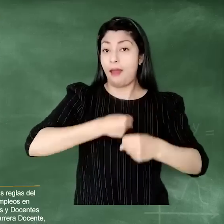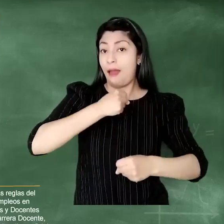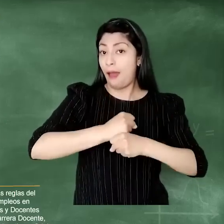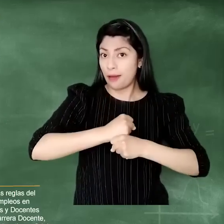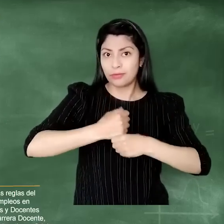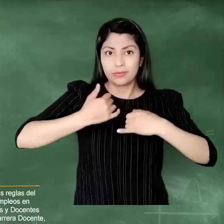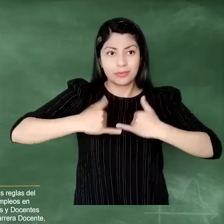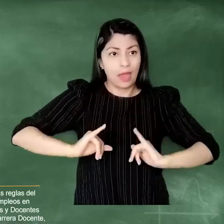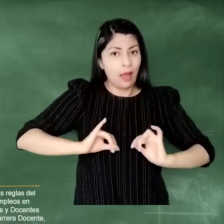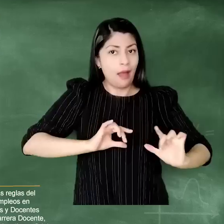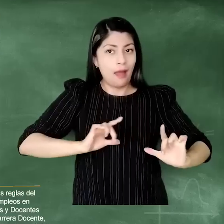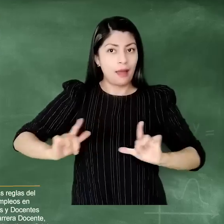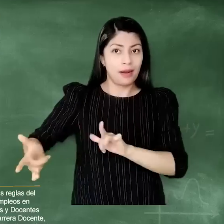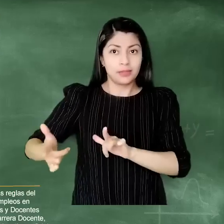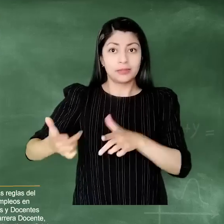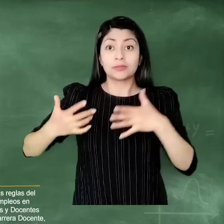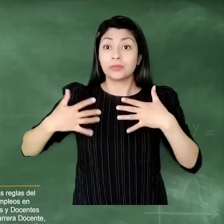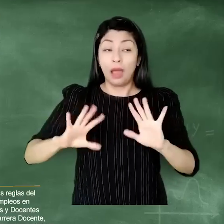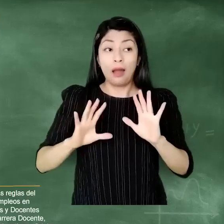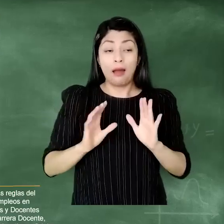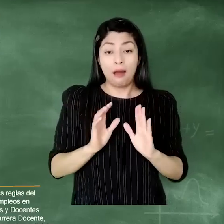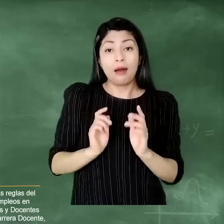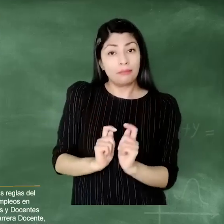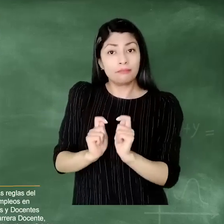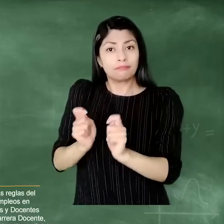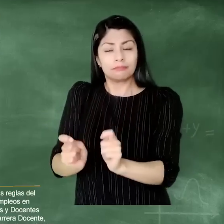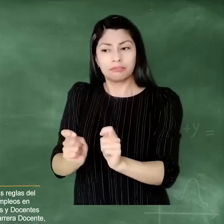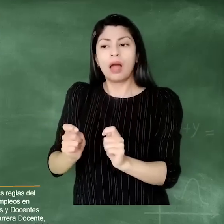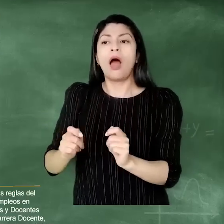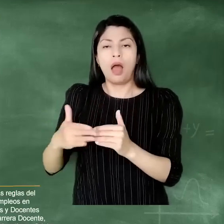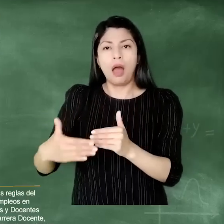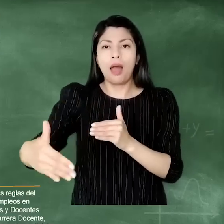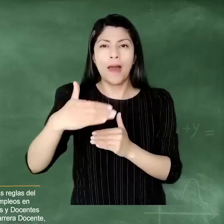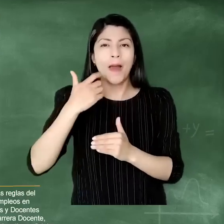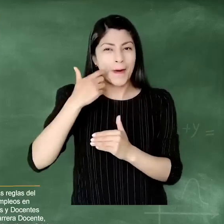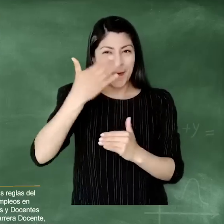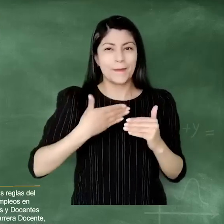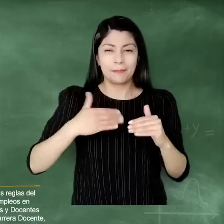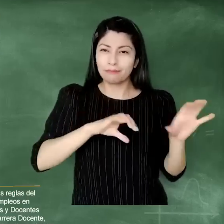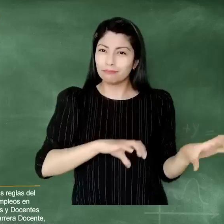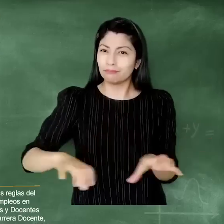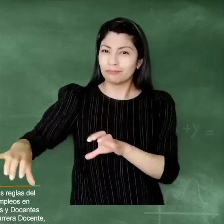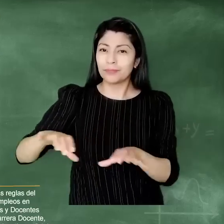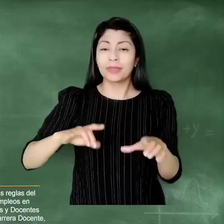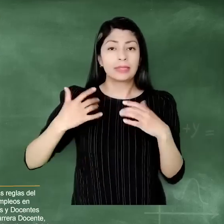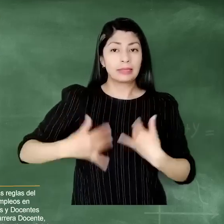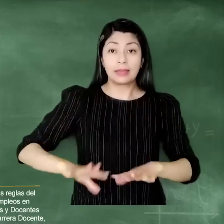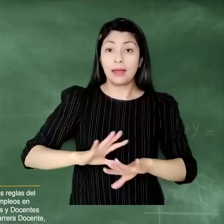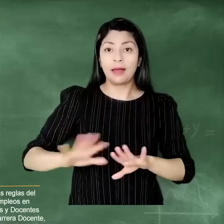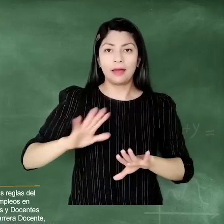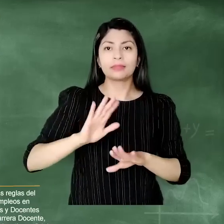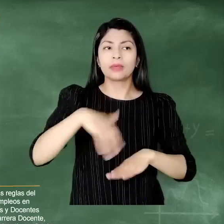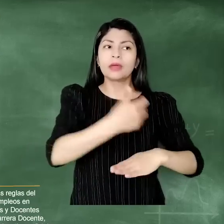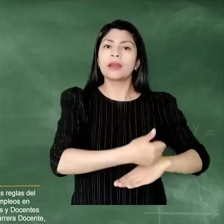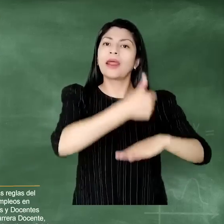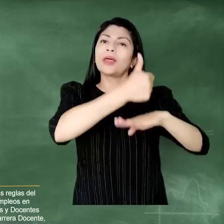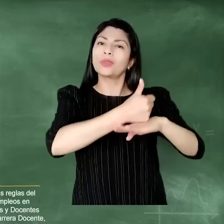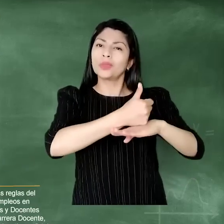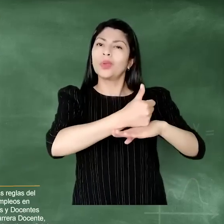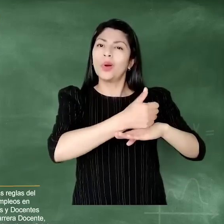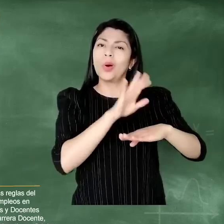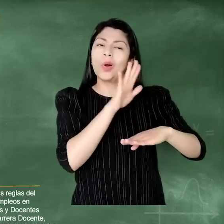al finalizar el año escolar siguiente a aquel en que fue nombrado. Al final del período de prueba, el educador